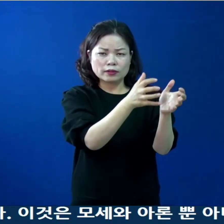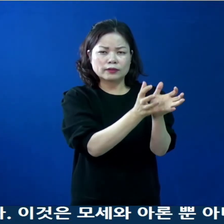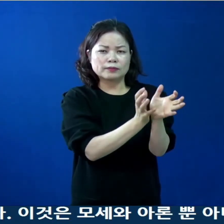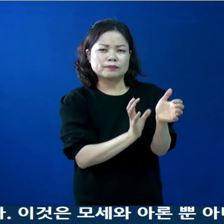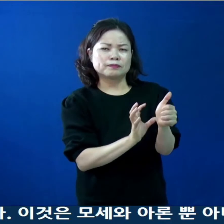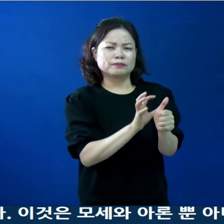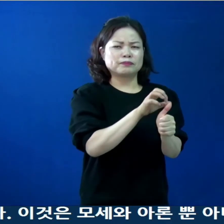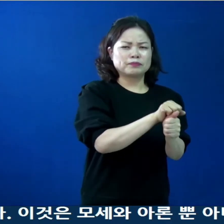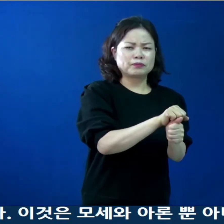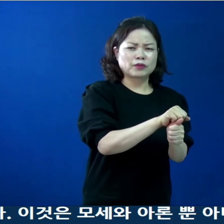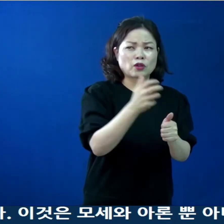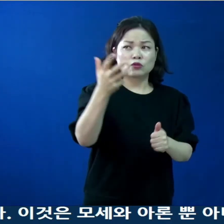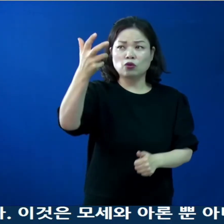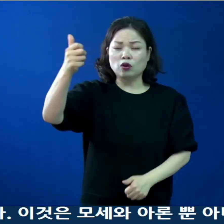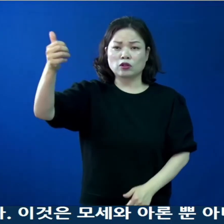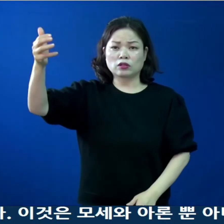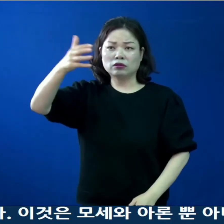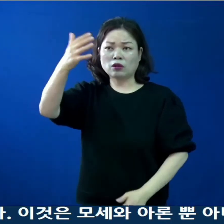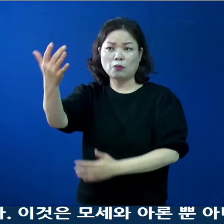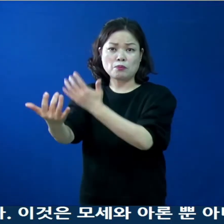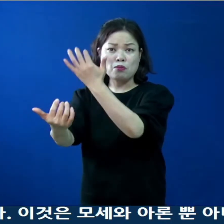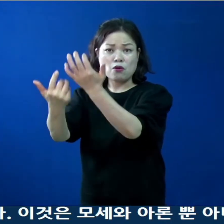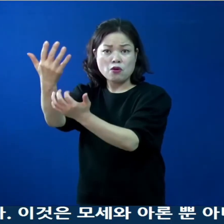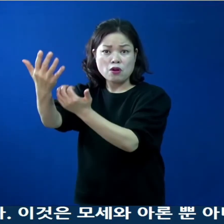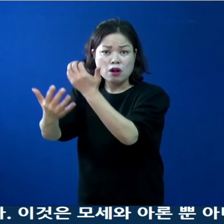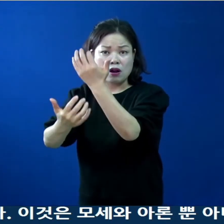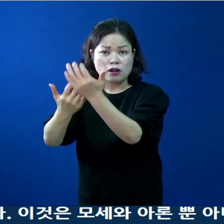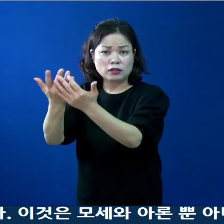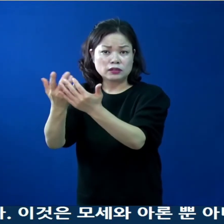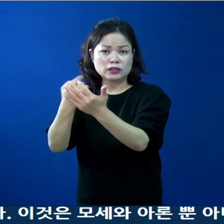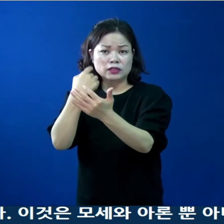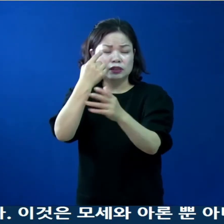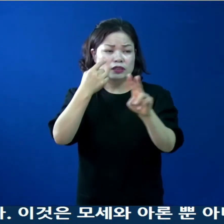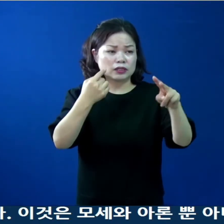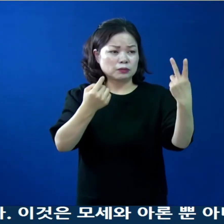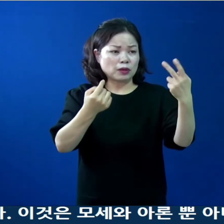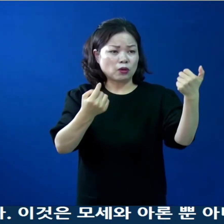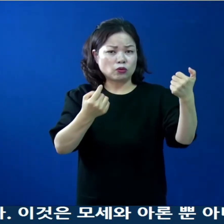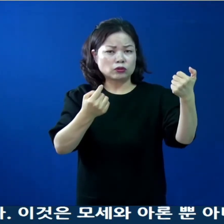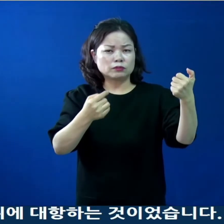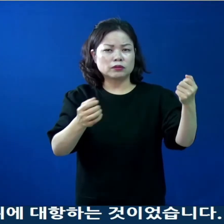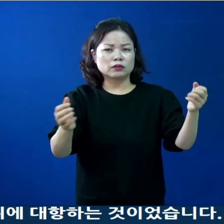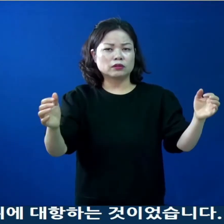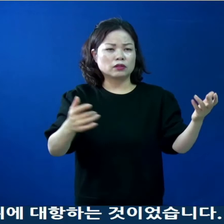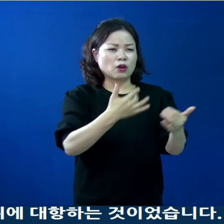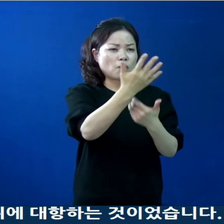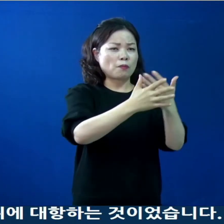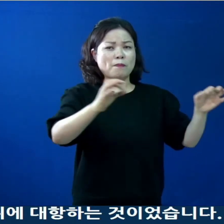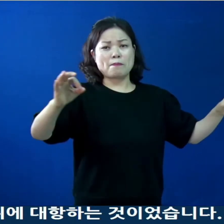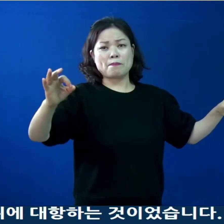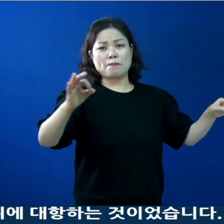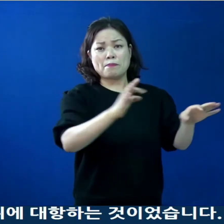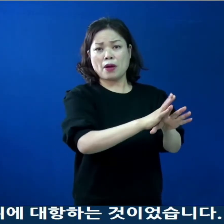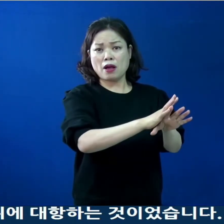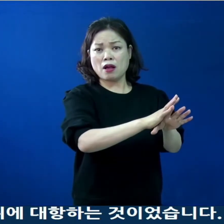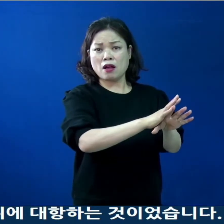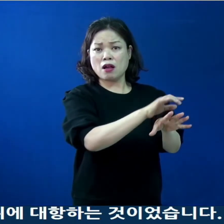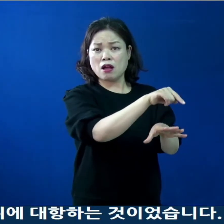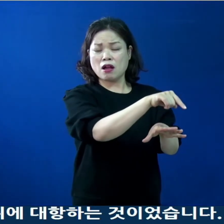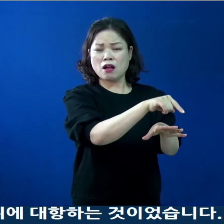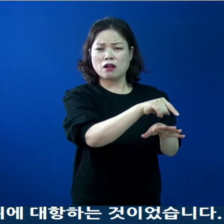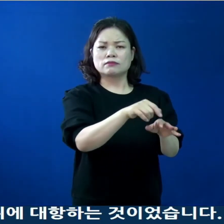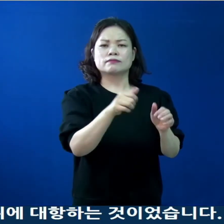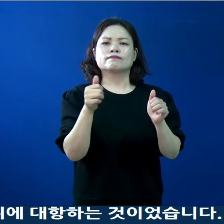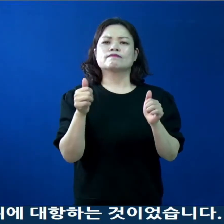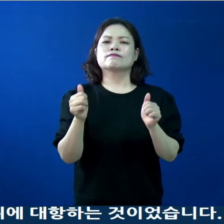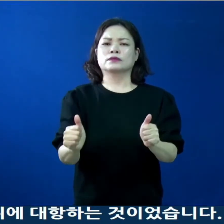나오고 여호와께로부터 불이 나와서 분향하는 250명을 불살라버리는 엄청난 심판을